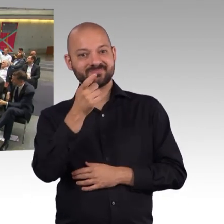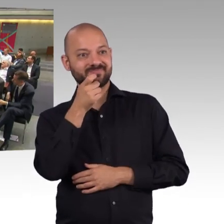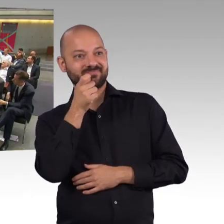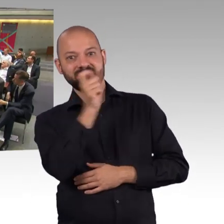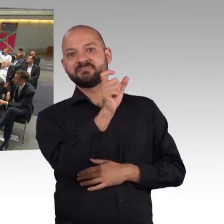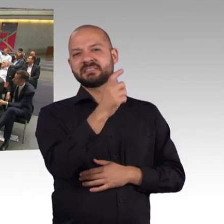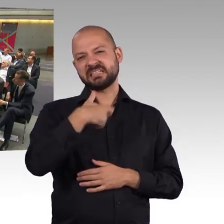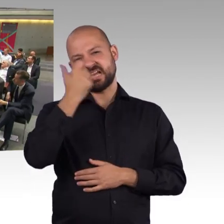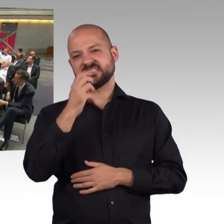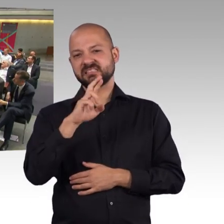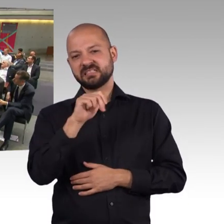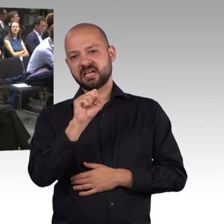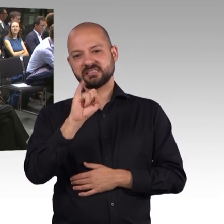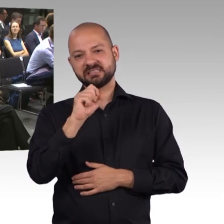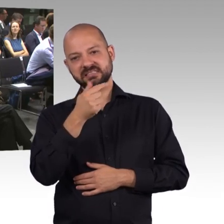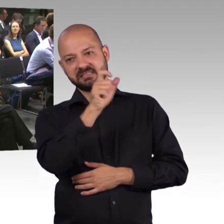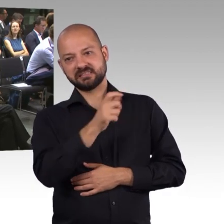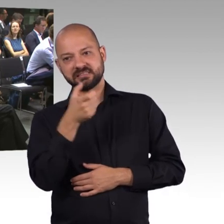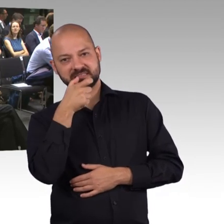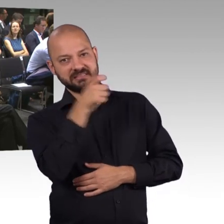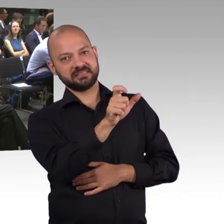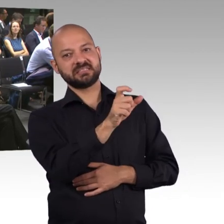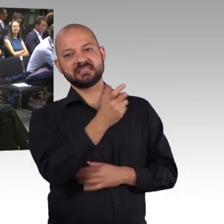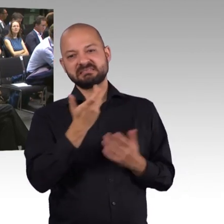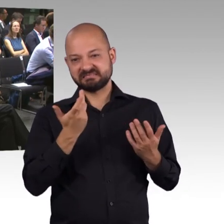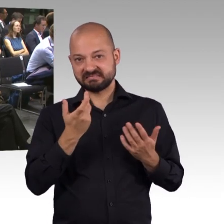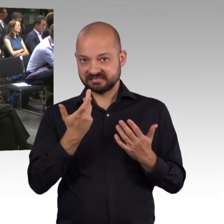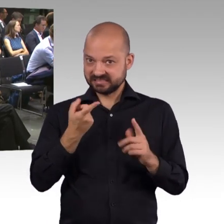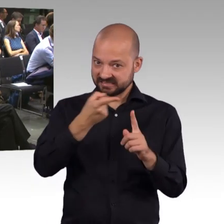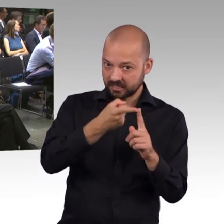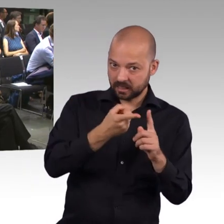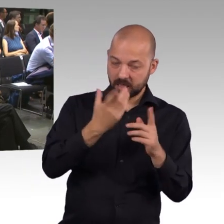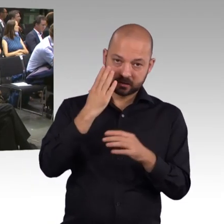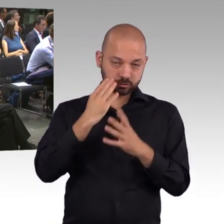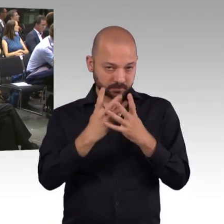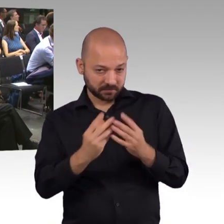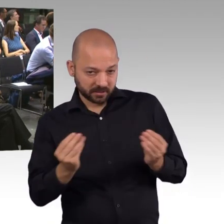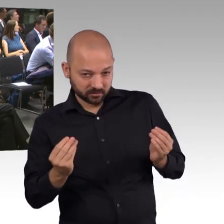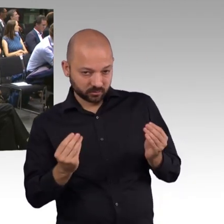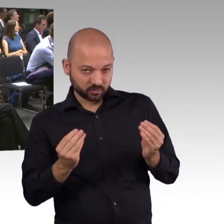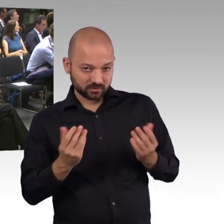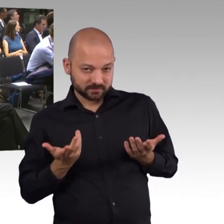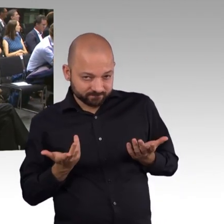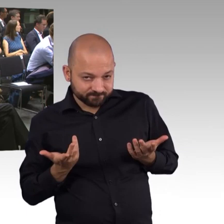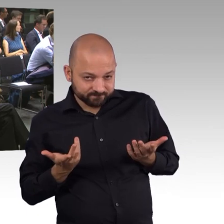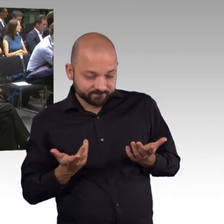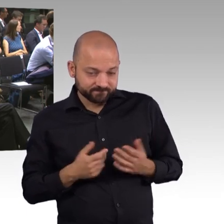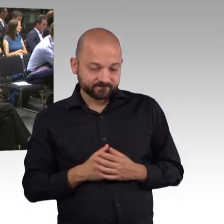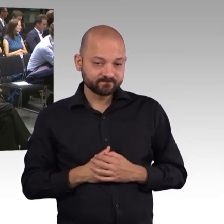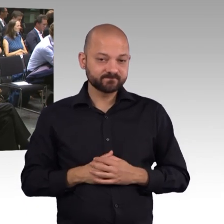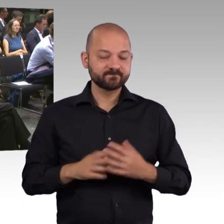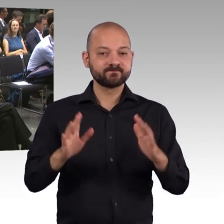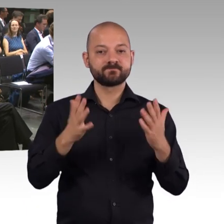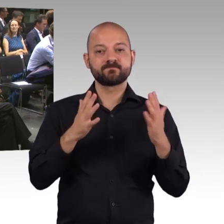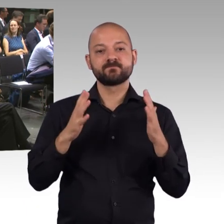Herr Münzenich, die Frau Bundeskanzlerin hat angemessenere Worte der Kritik gefunden als Sie.